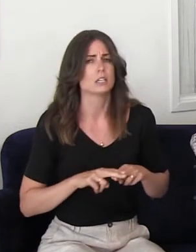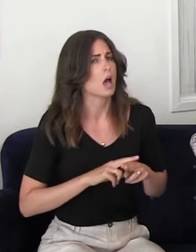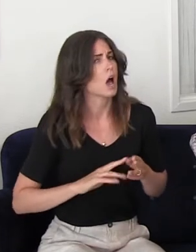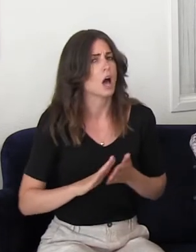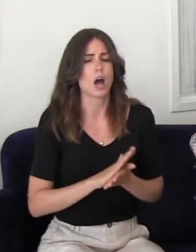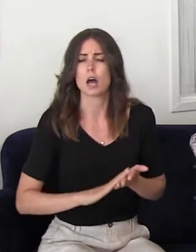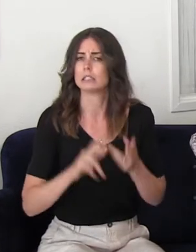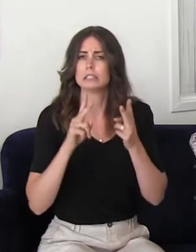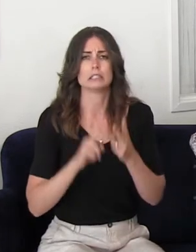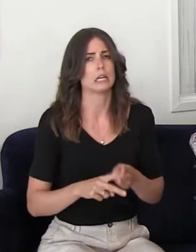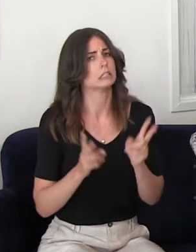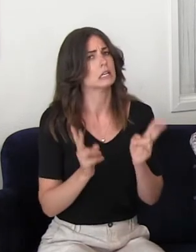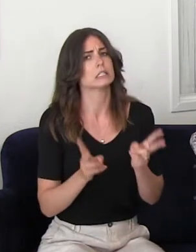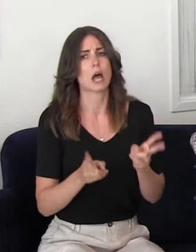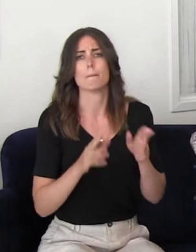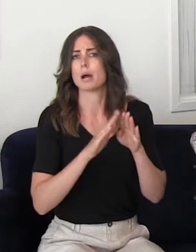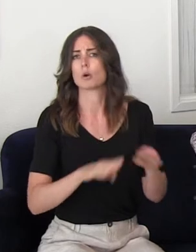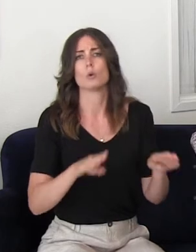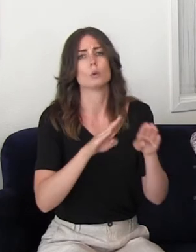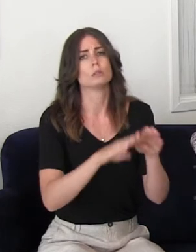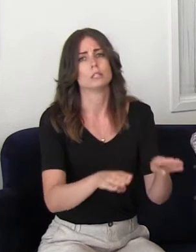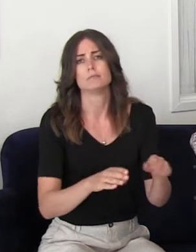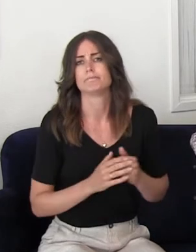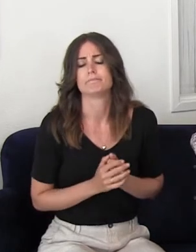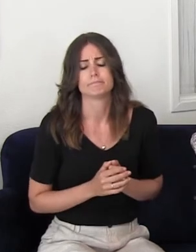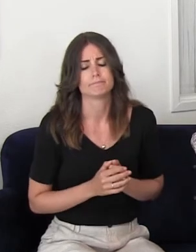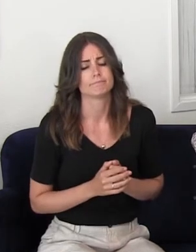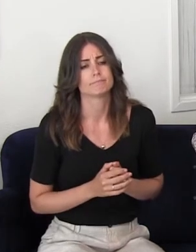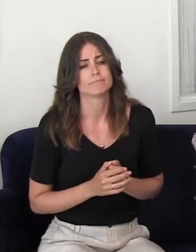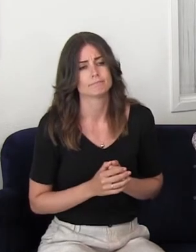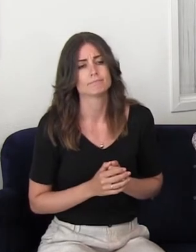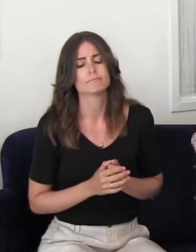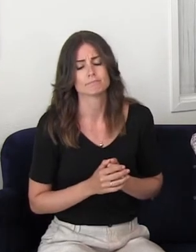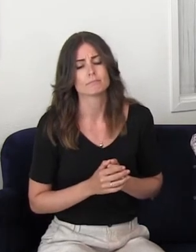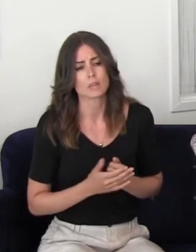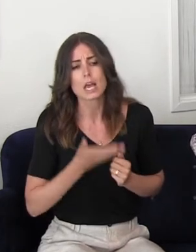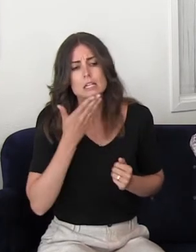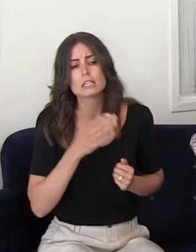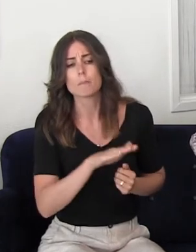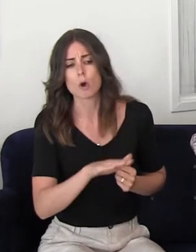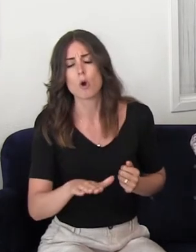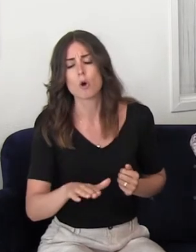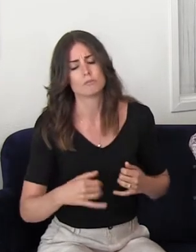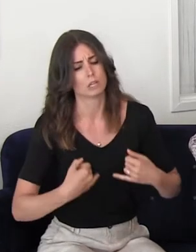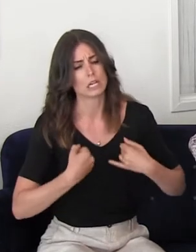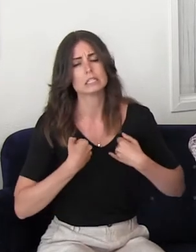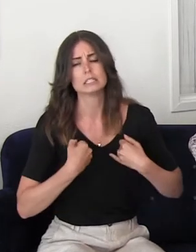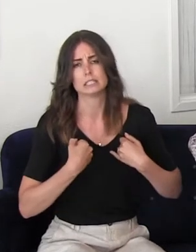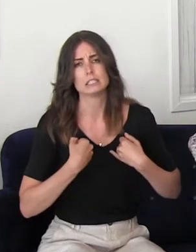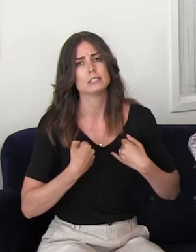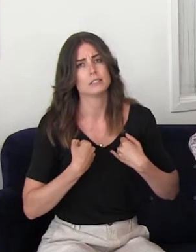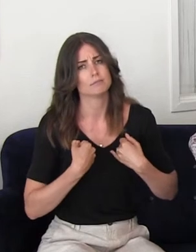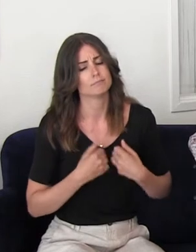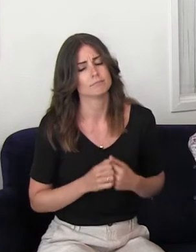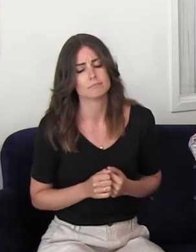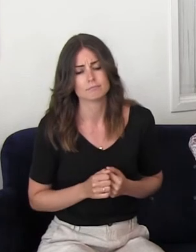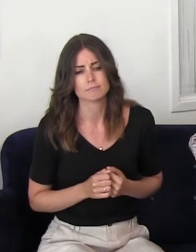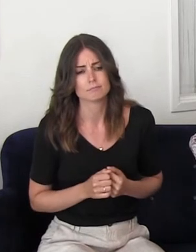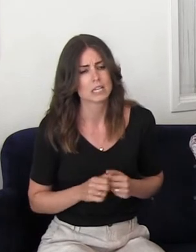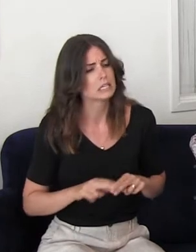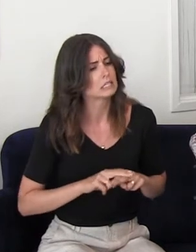blir det aldrig mera som på kolonien. Hälsa barnen att inne i